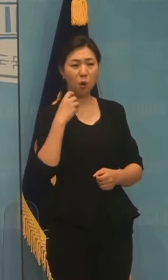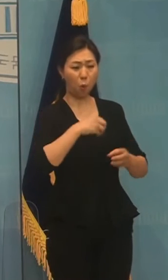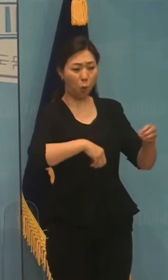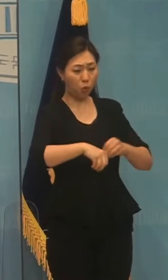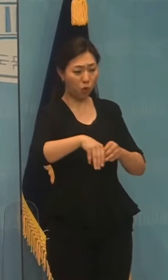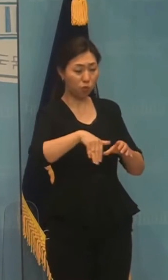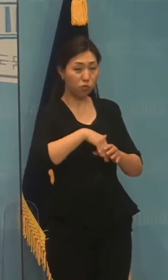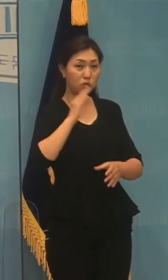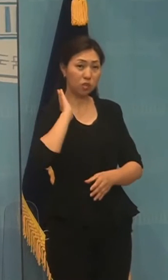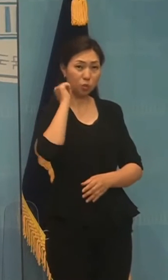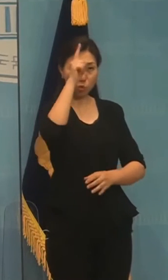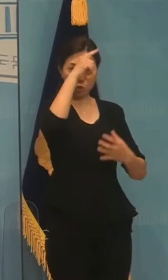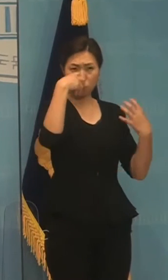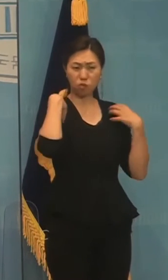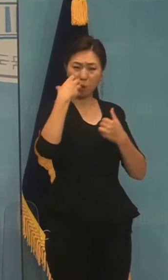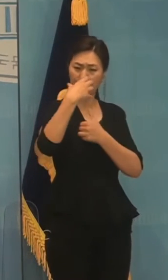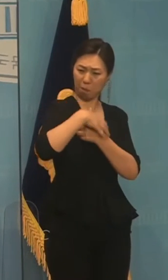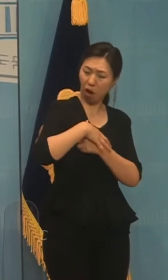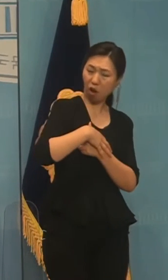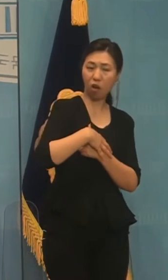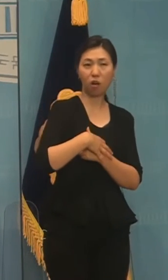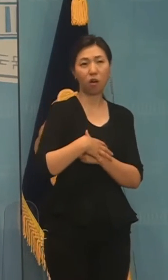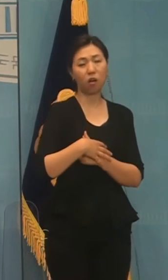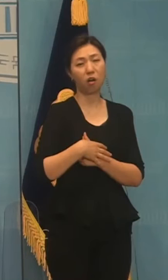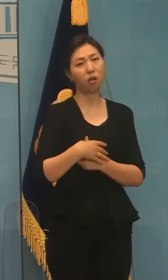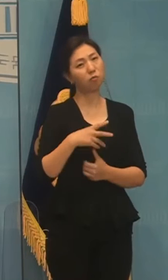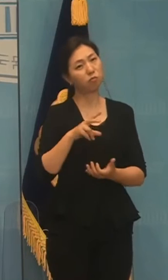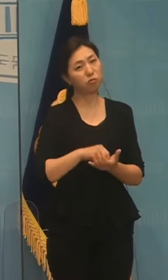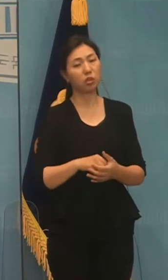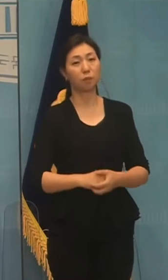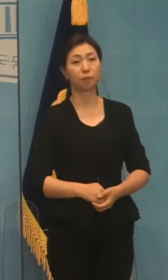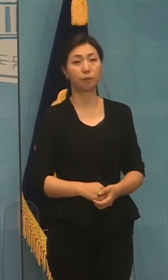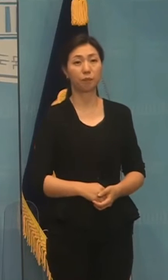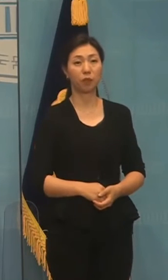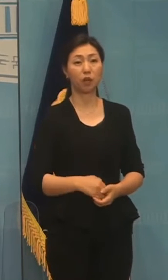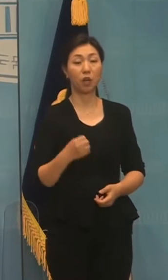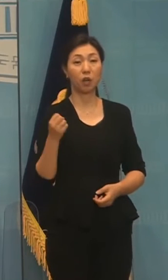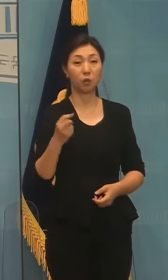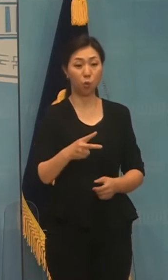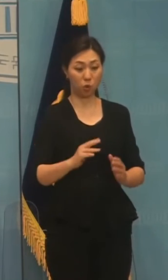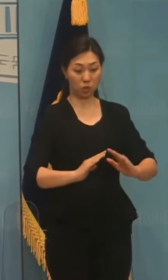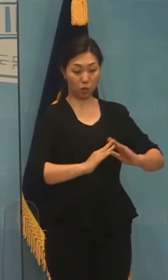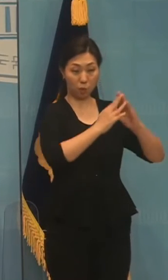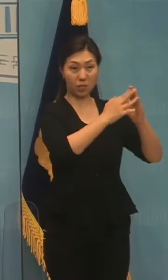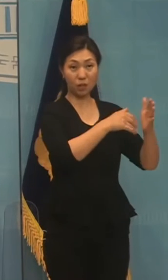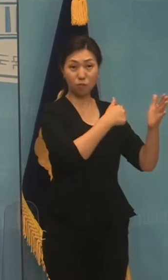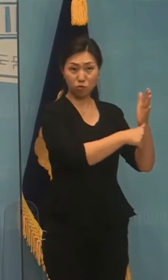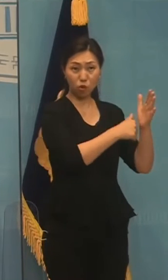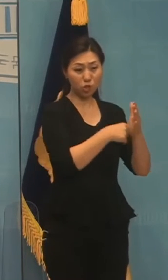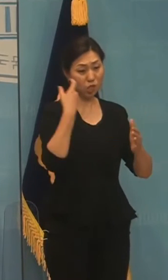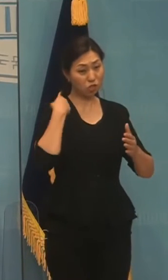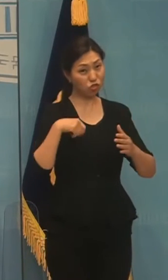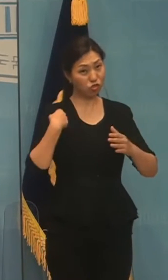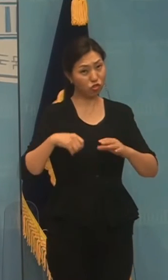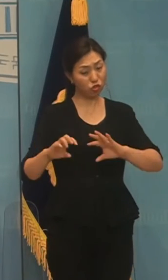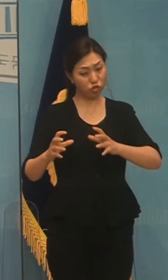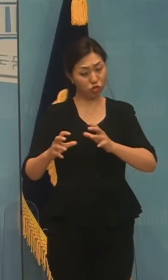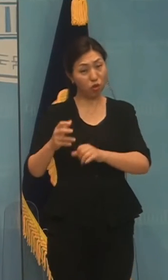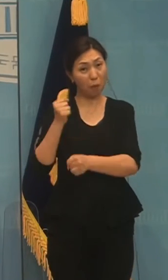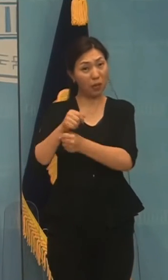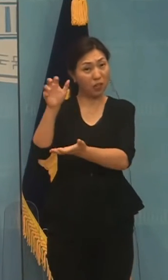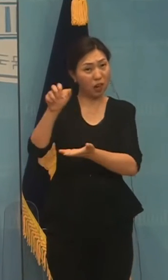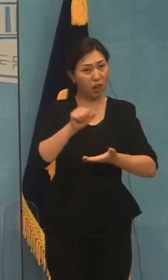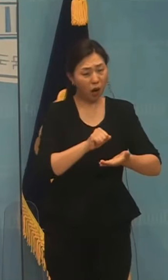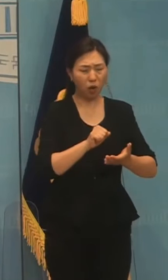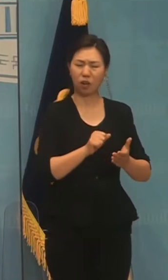곤란합니다. 설비 부품은 중국산이 많다는 발언도 사실과 다릅니다. 2019년 그러니까